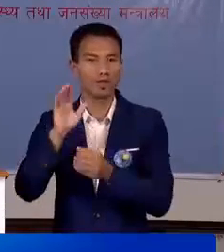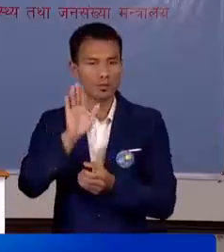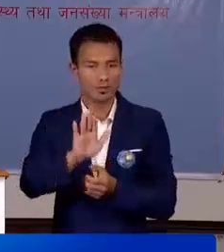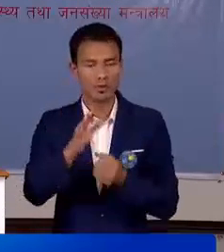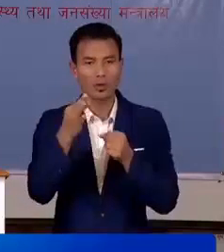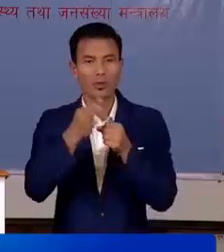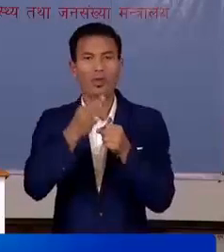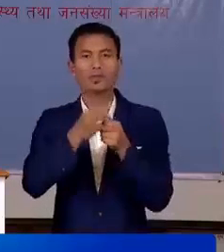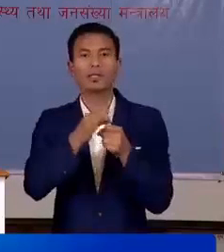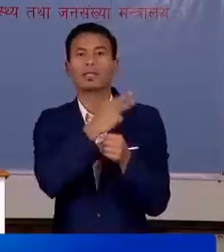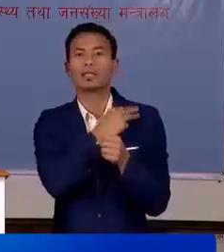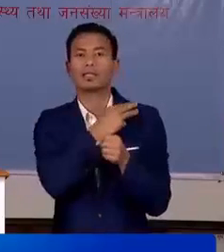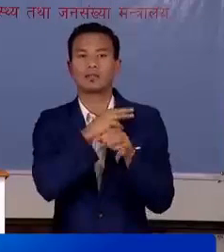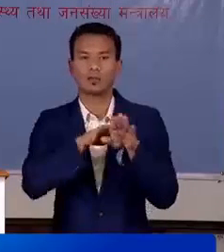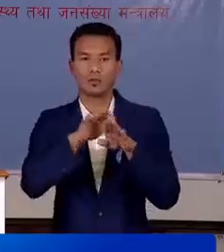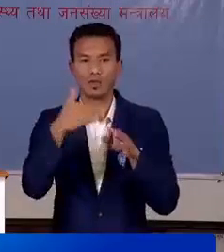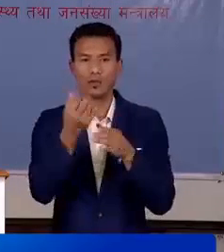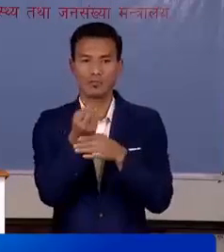ब्योशाय अरू लाई